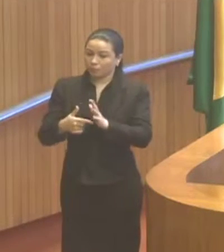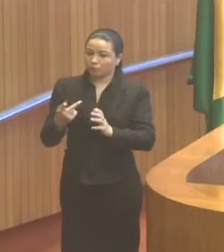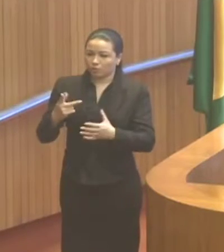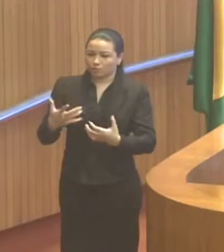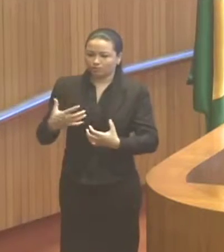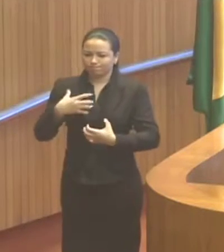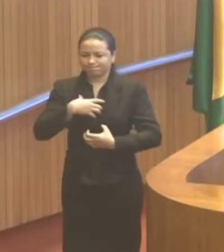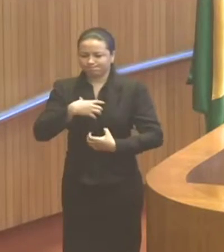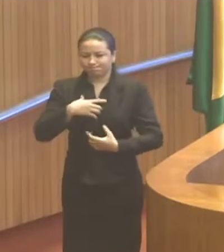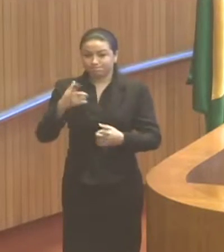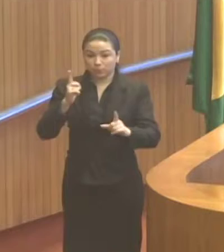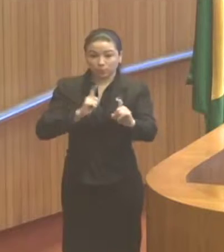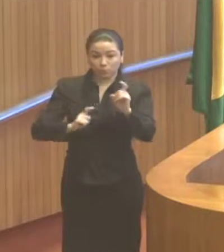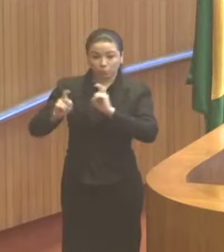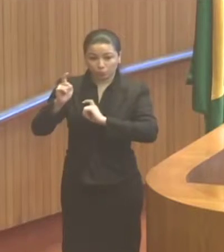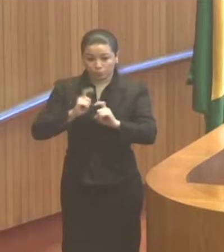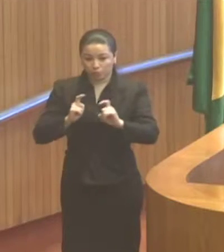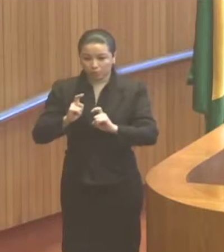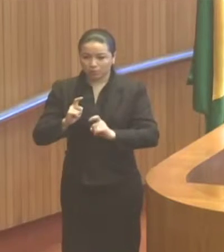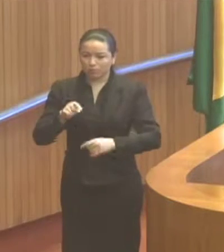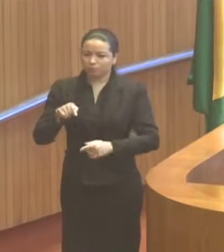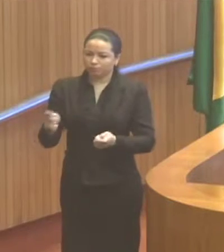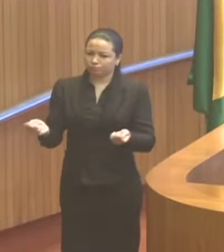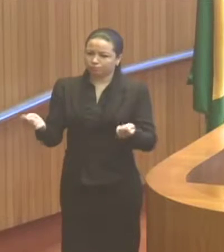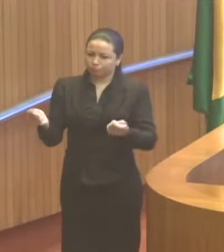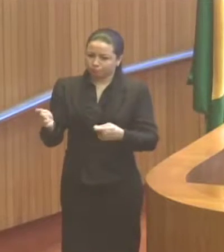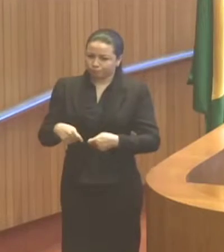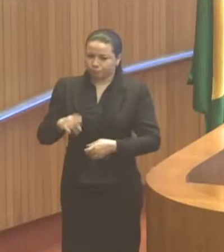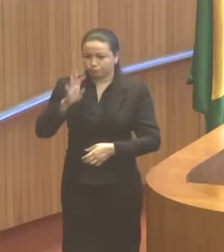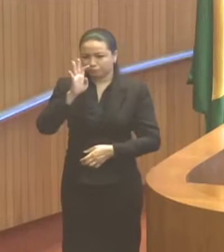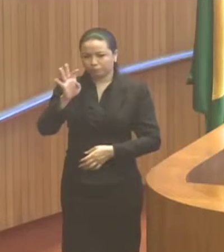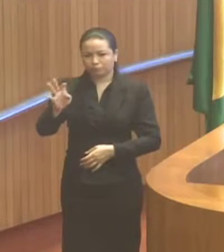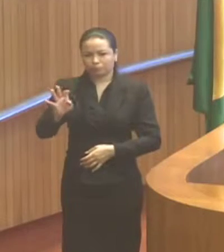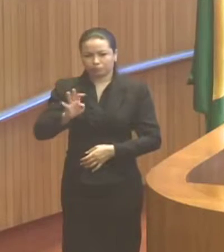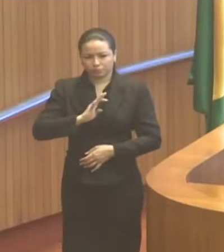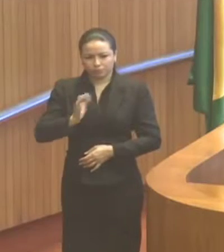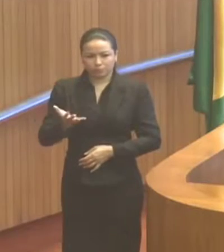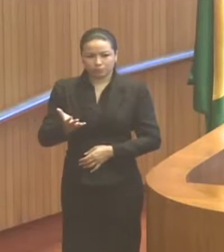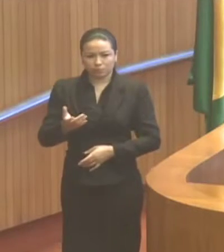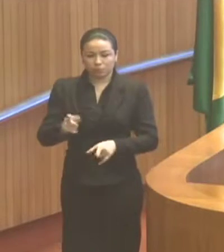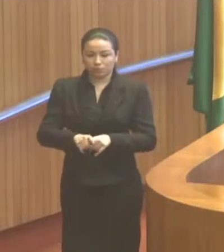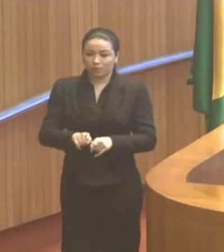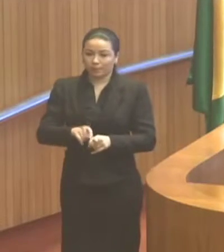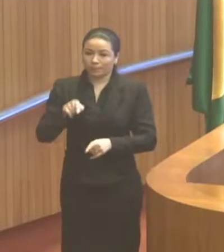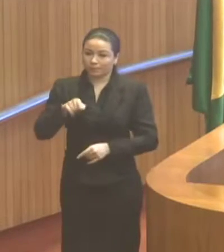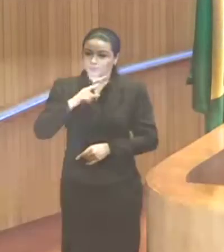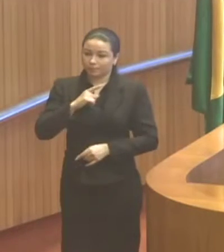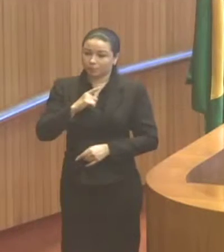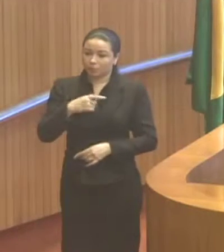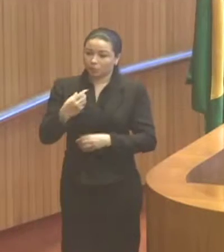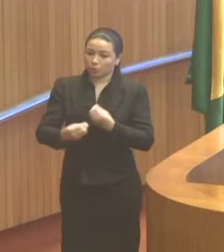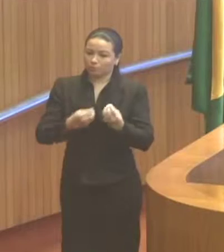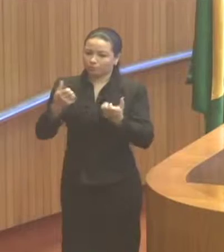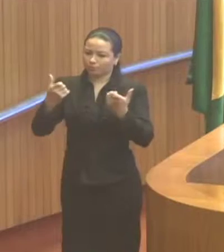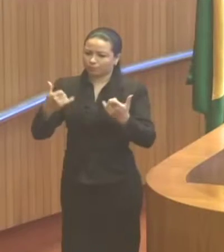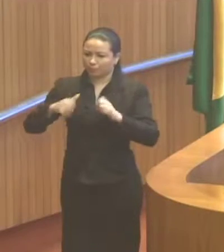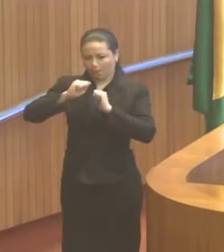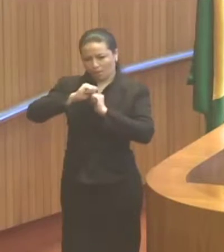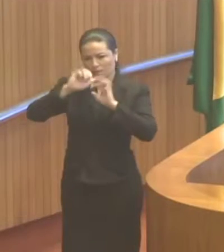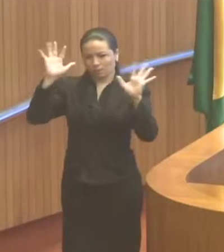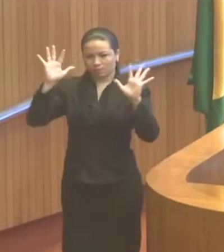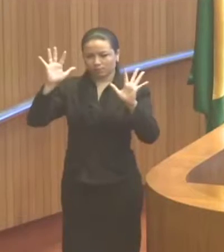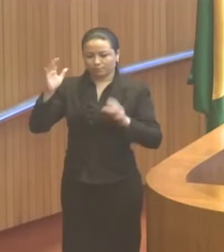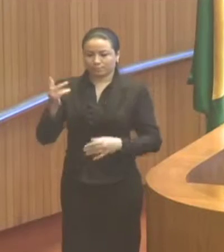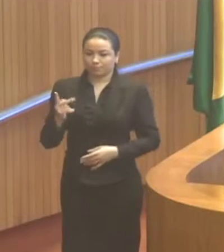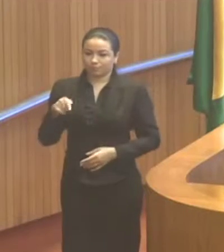sua preocupação, as ameaças e colocou, inclusive, de uma forma clara,